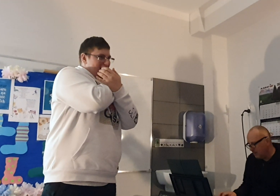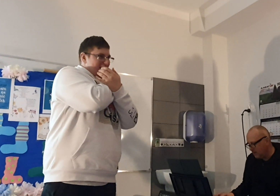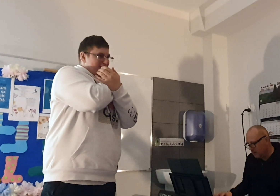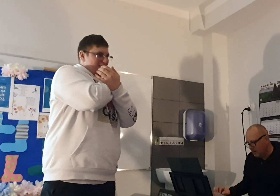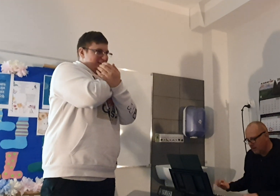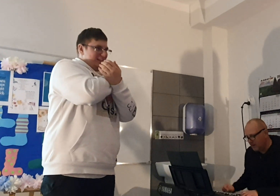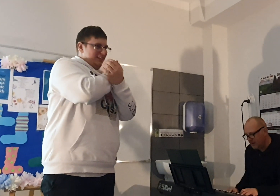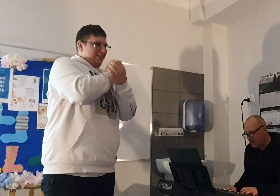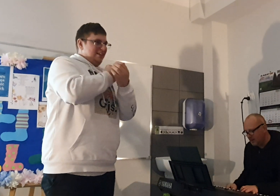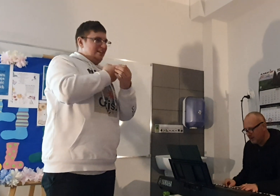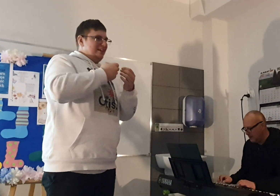koncertami.